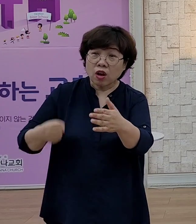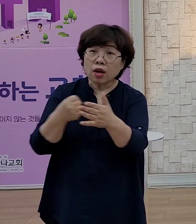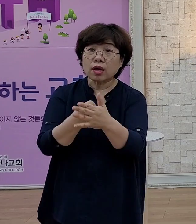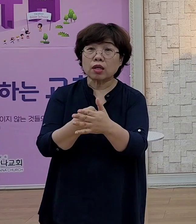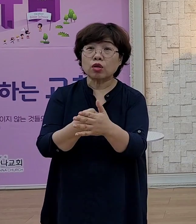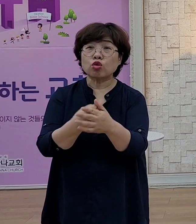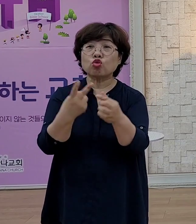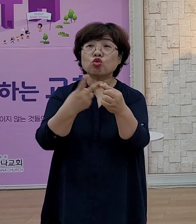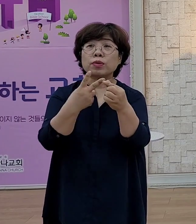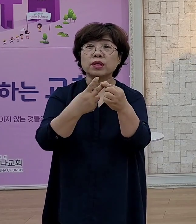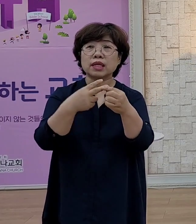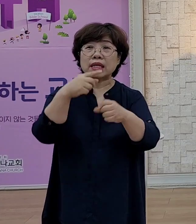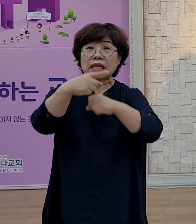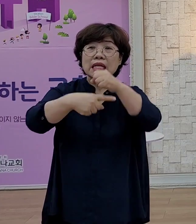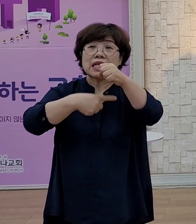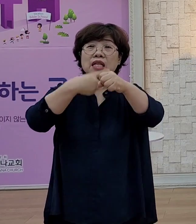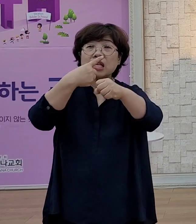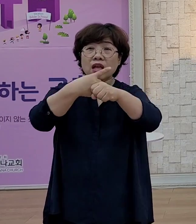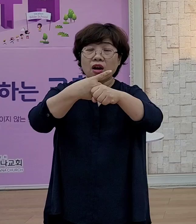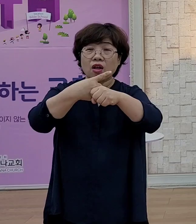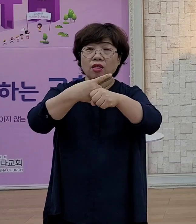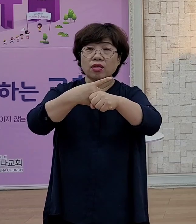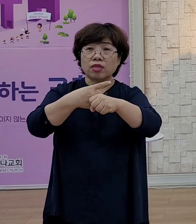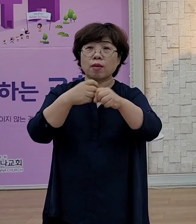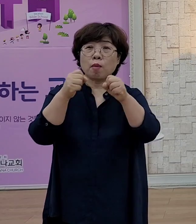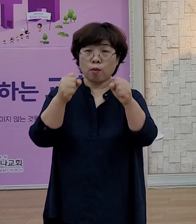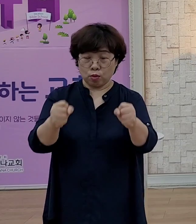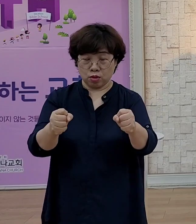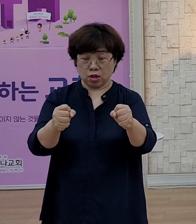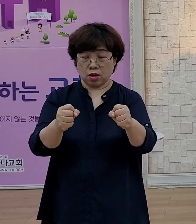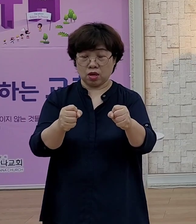번째는 1년을 머물며 그랬죠.